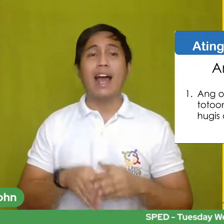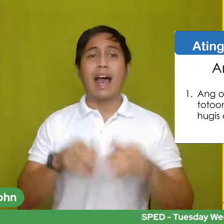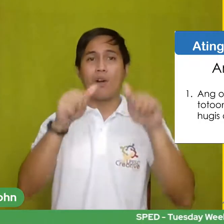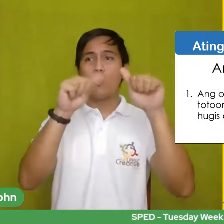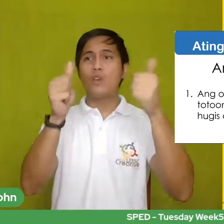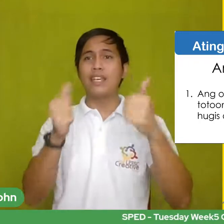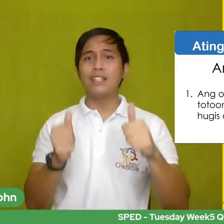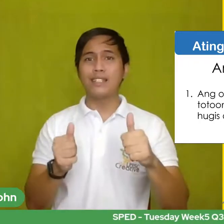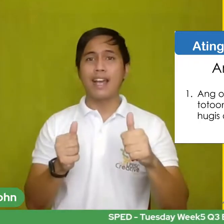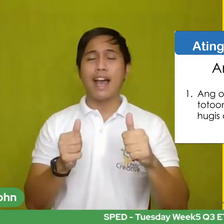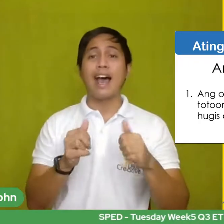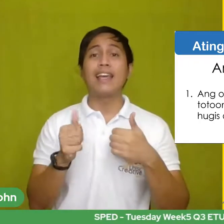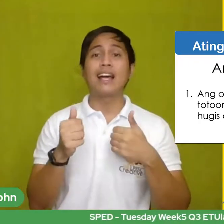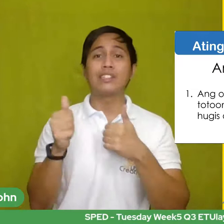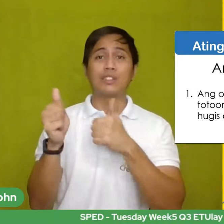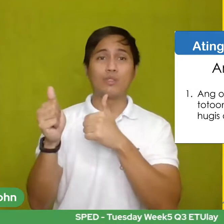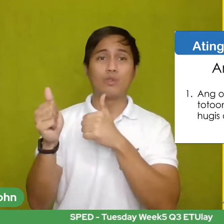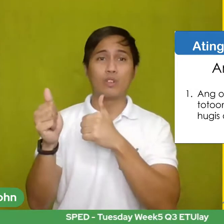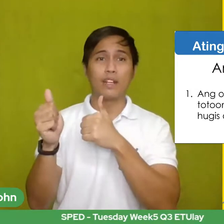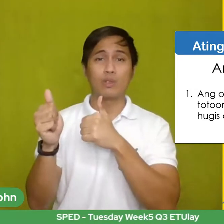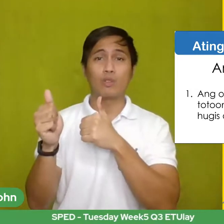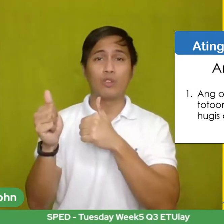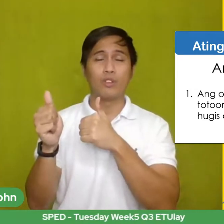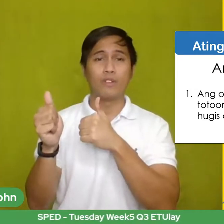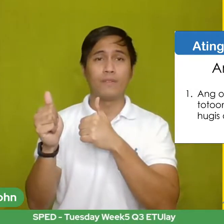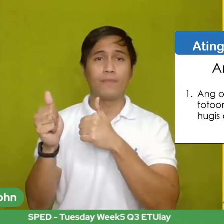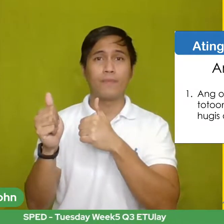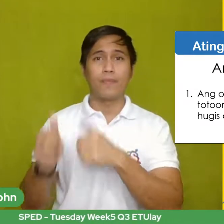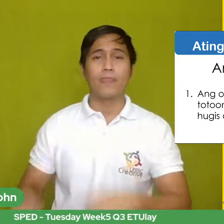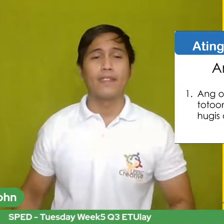ang hugis ay ang ay nasusunod.